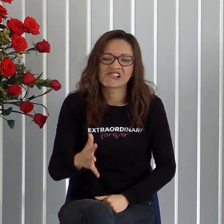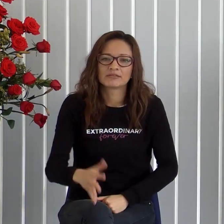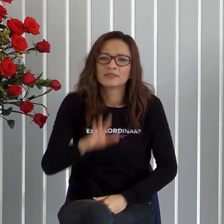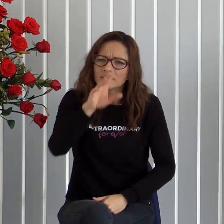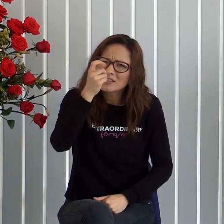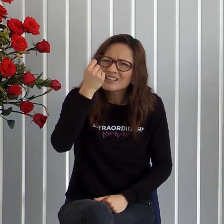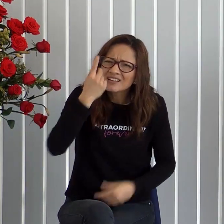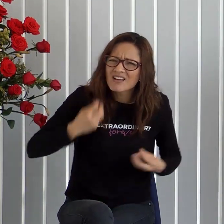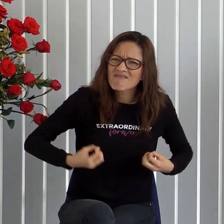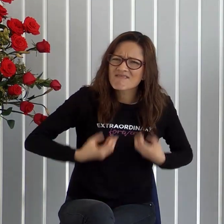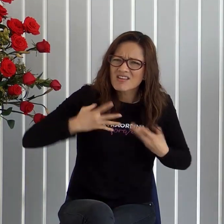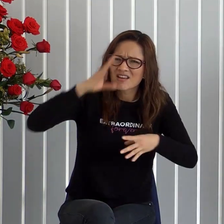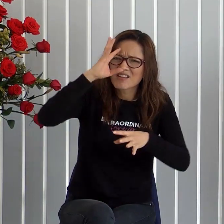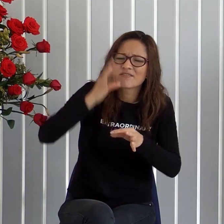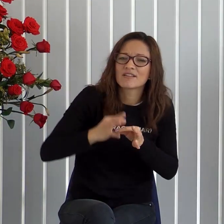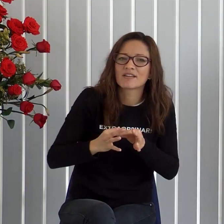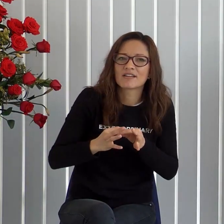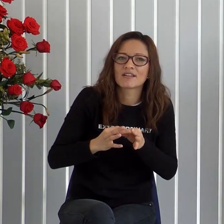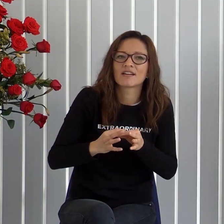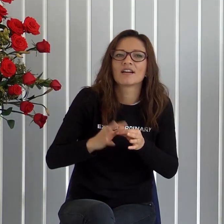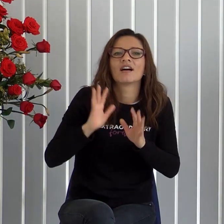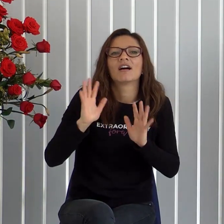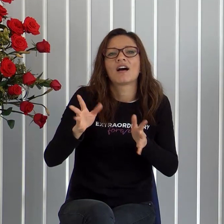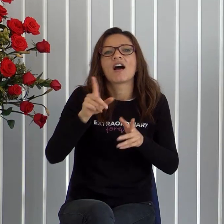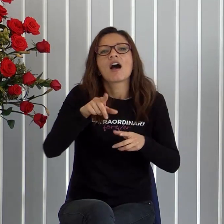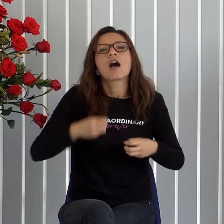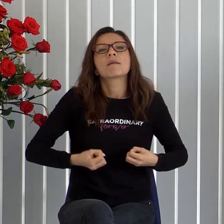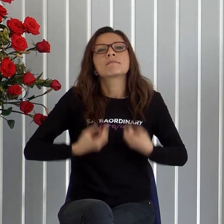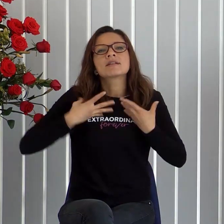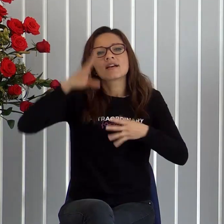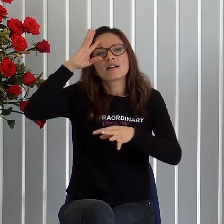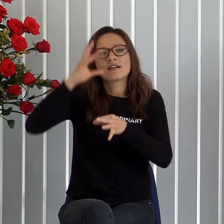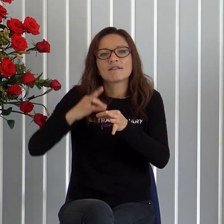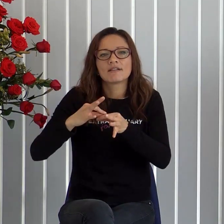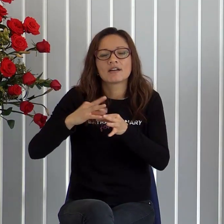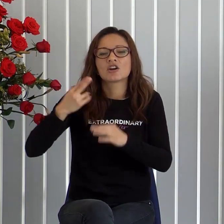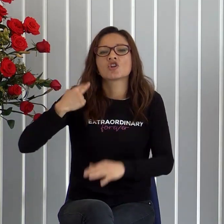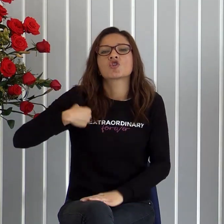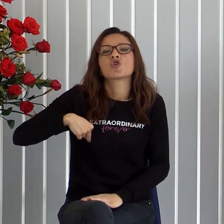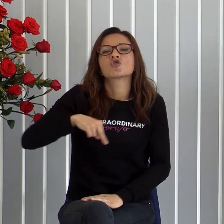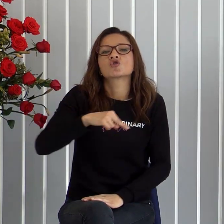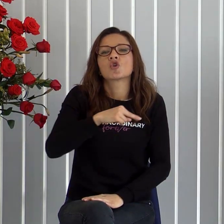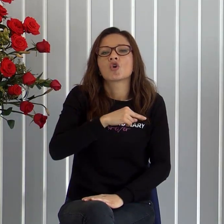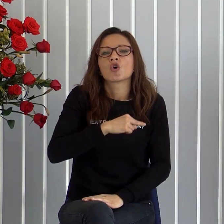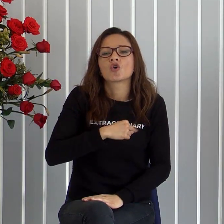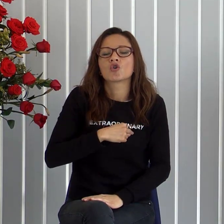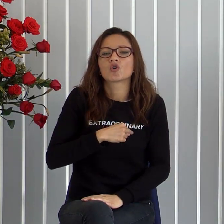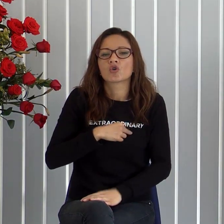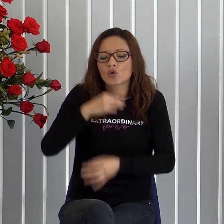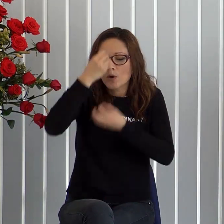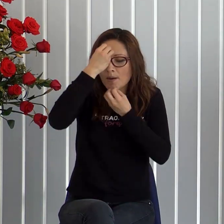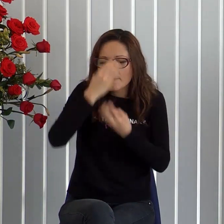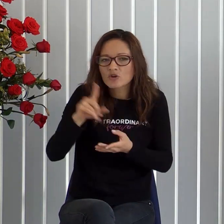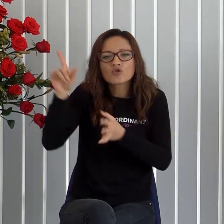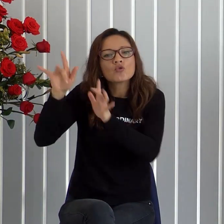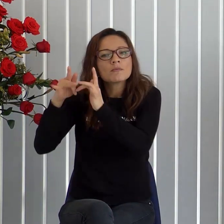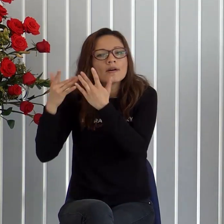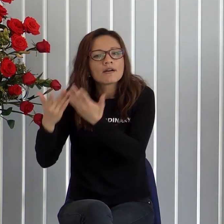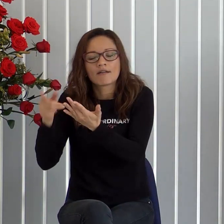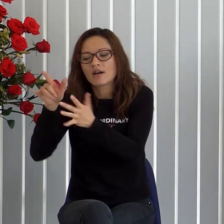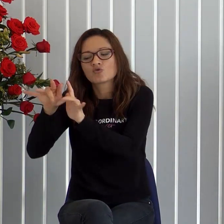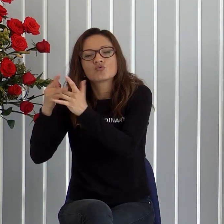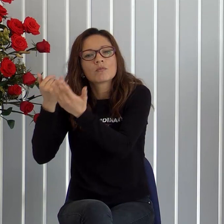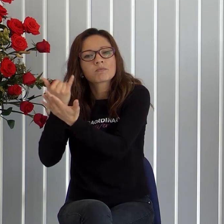es la vida de fe? La vida de fe es que nosotros andamos conforme a su palabra, porque sabemos que